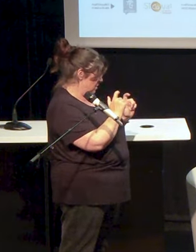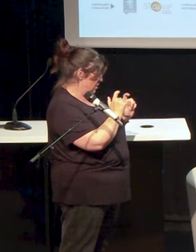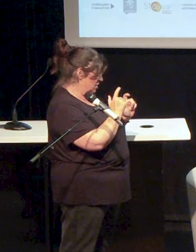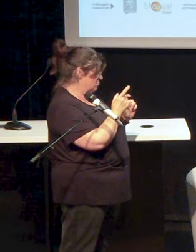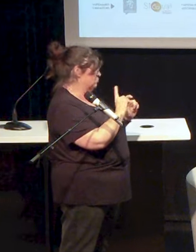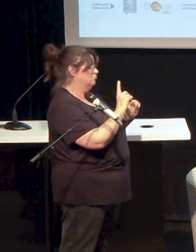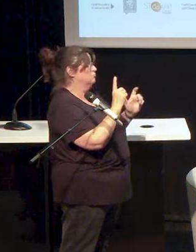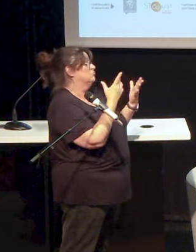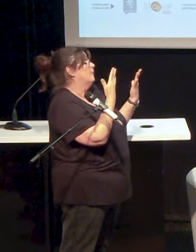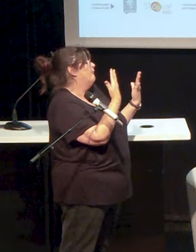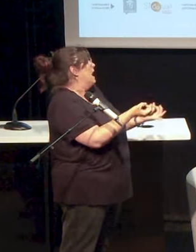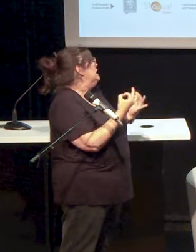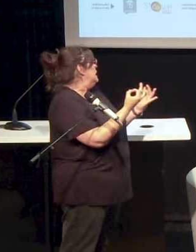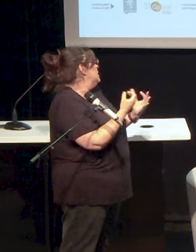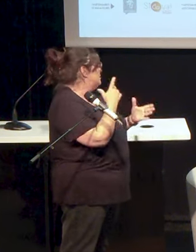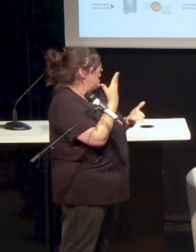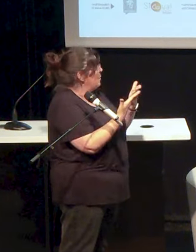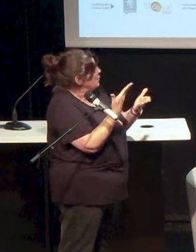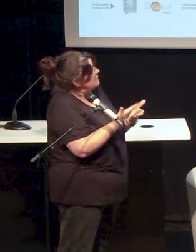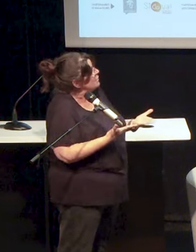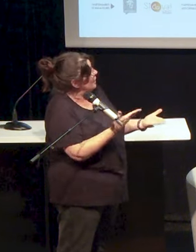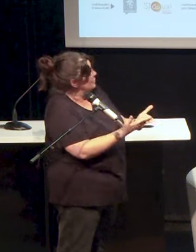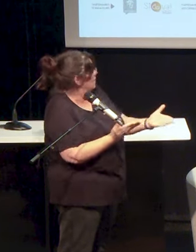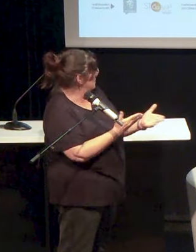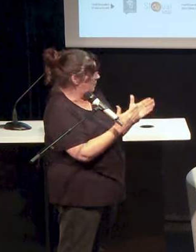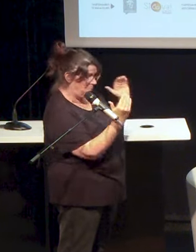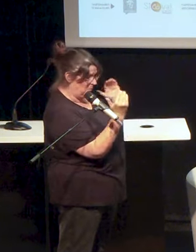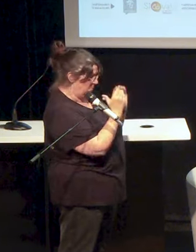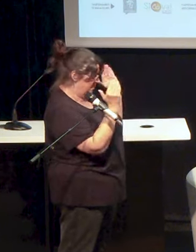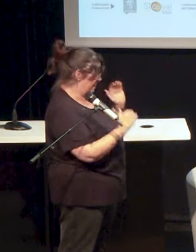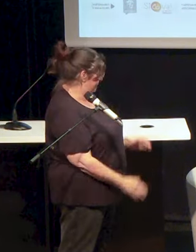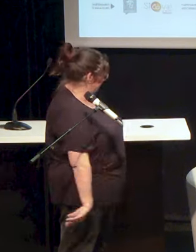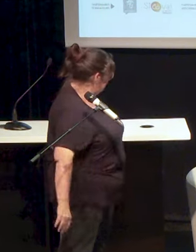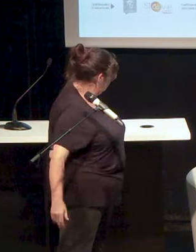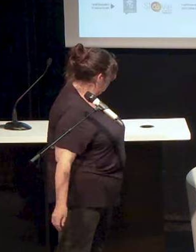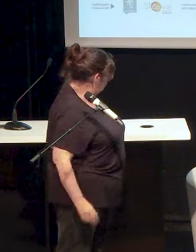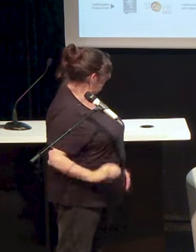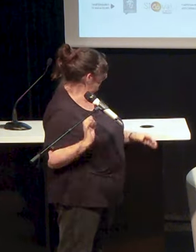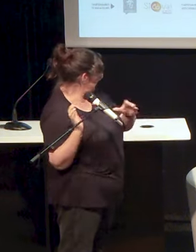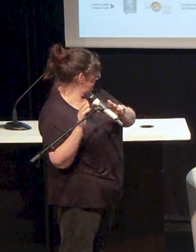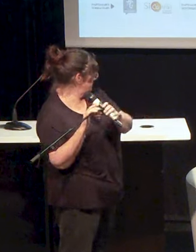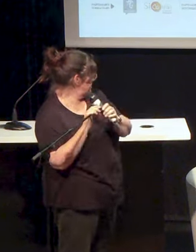situation de handicap qu'avec mes collègues en situation de handicap.